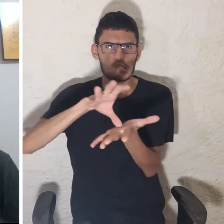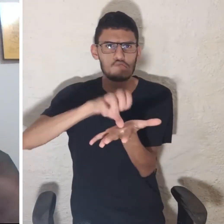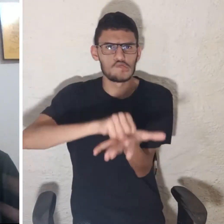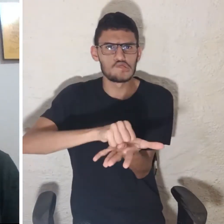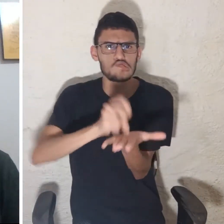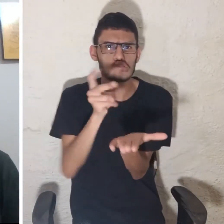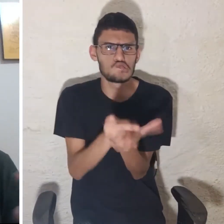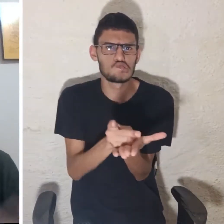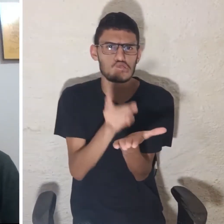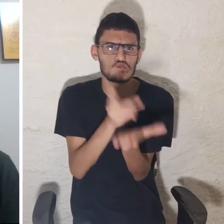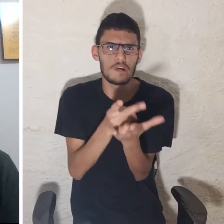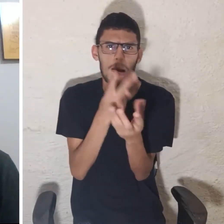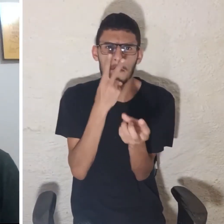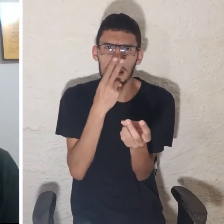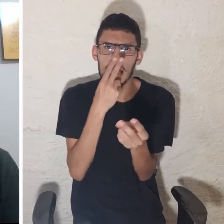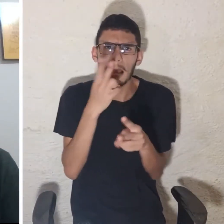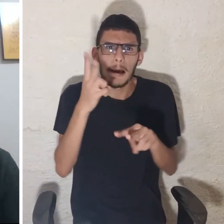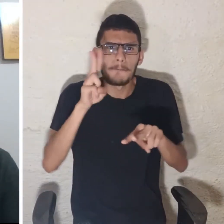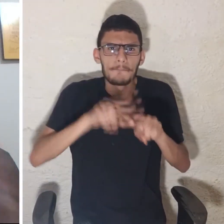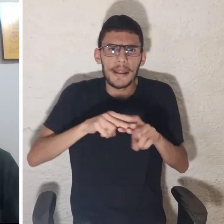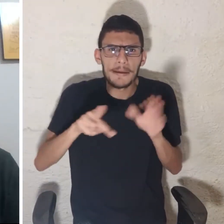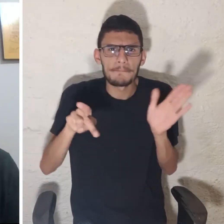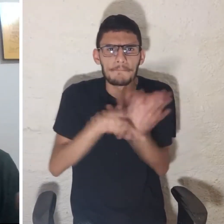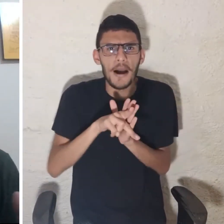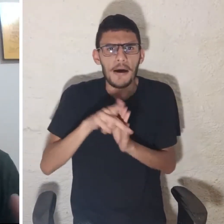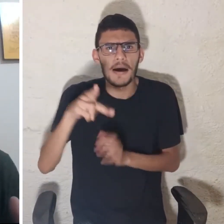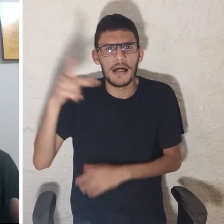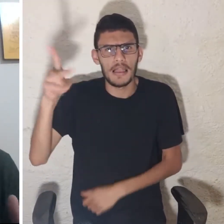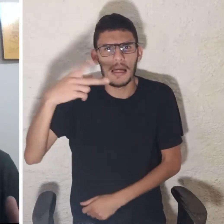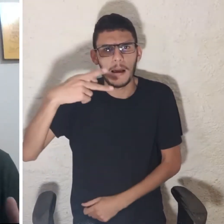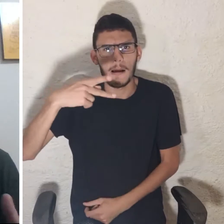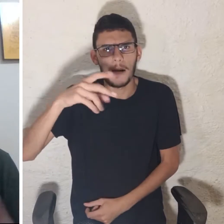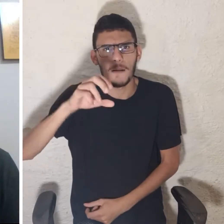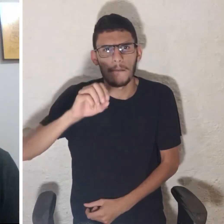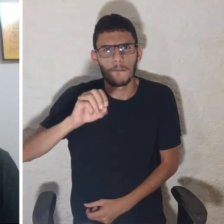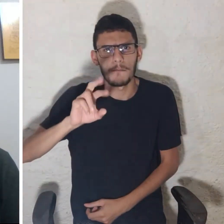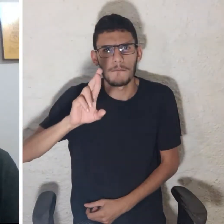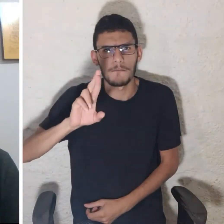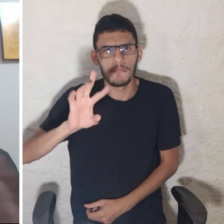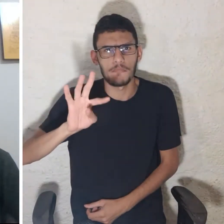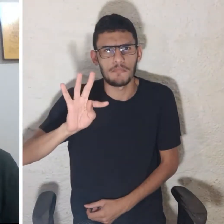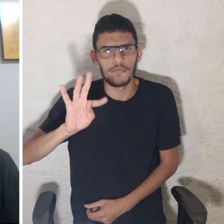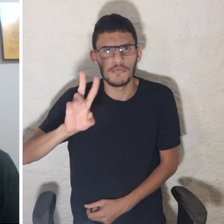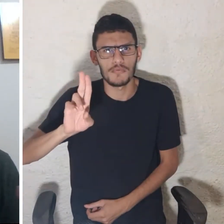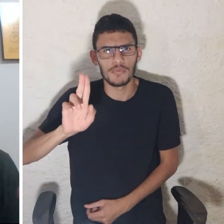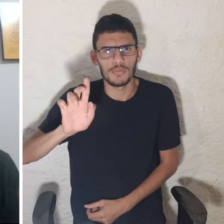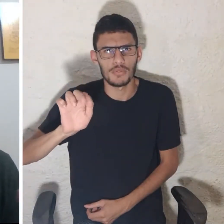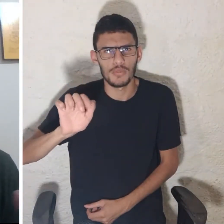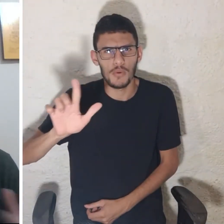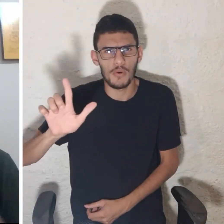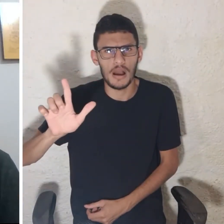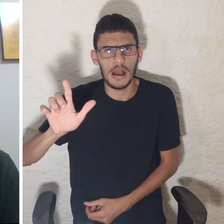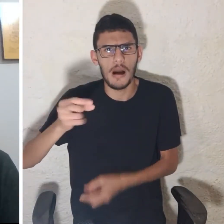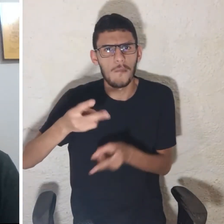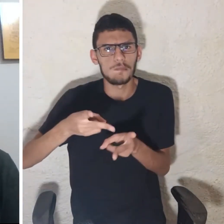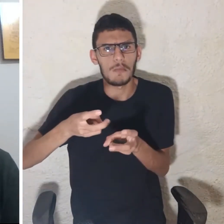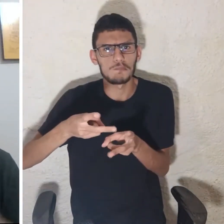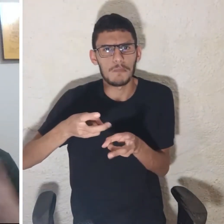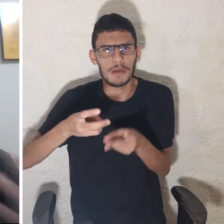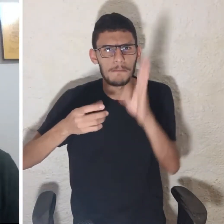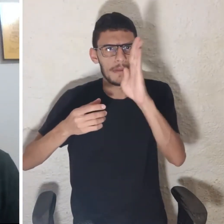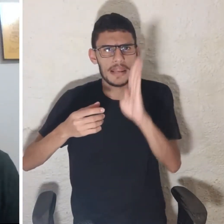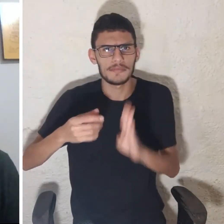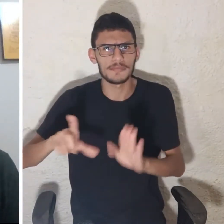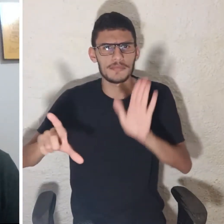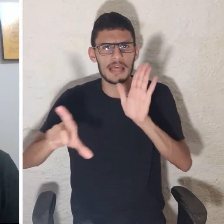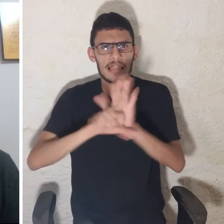séculos colônia de Portugal, ou seja, pertenceu a Portugal, né? As nossas riquezas eram exploradas por Portugal, as